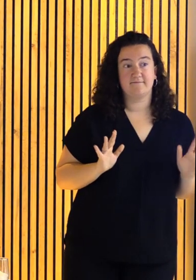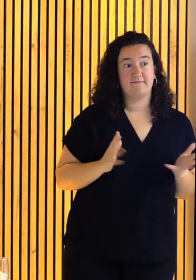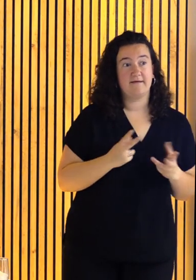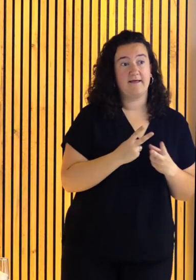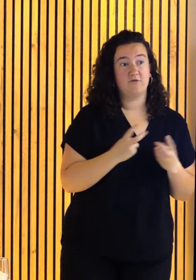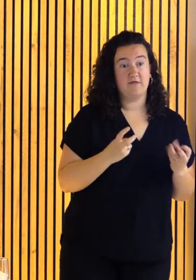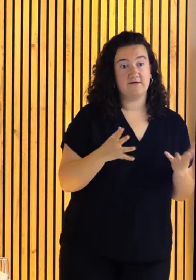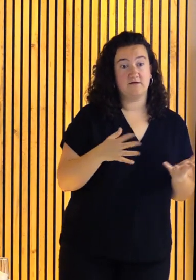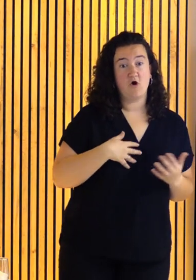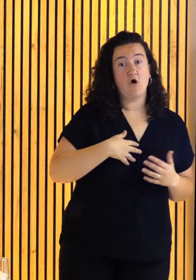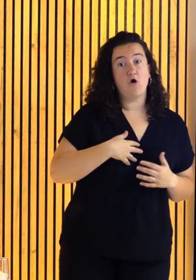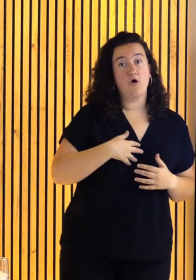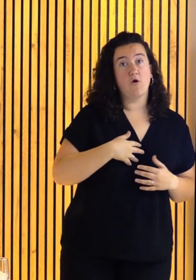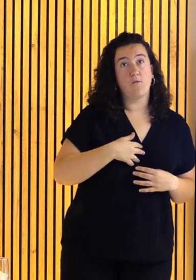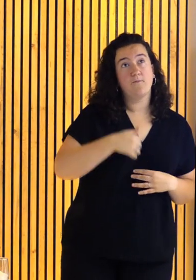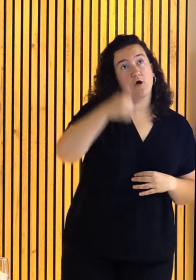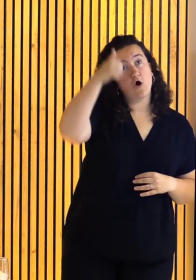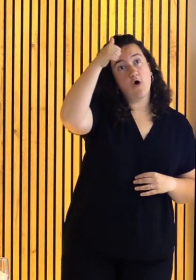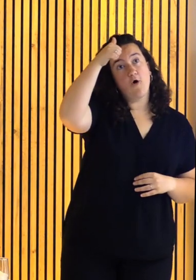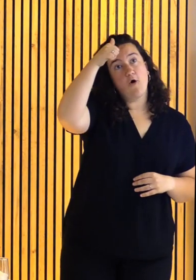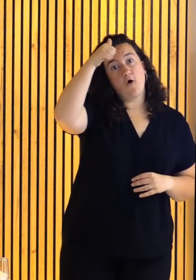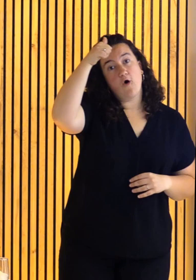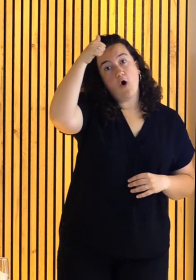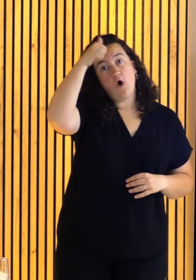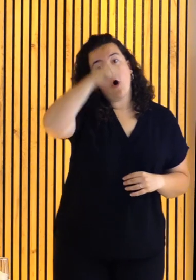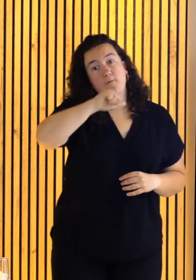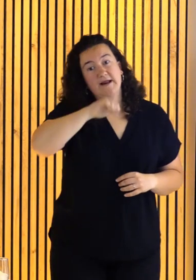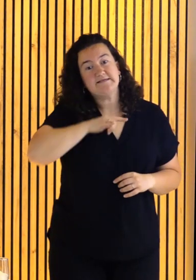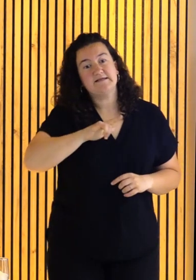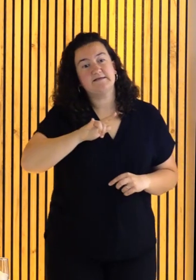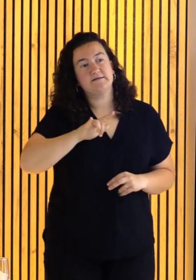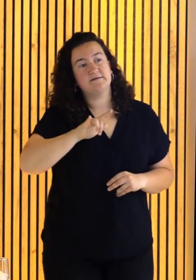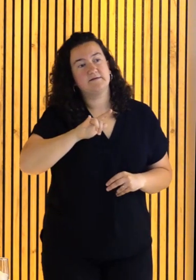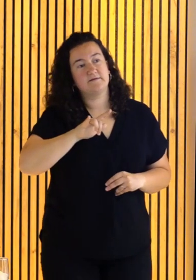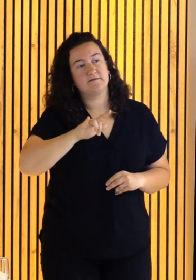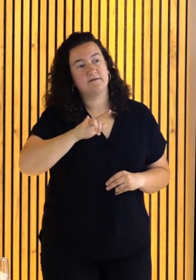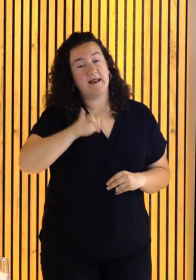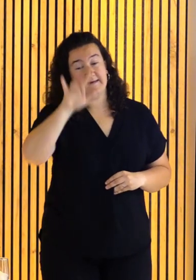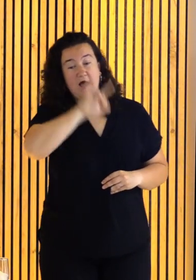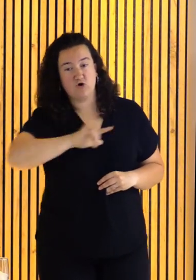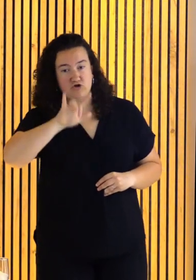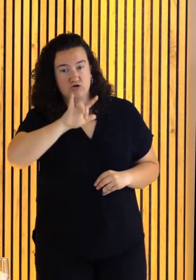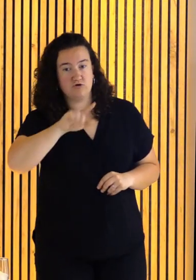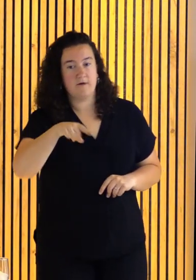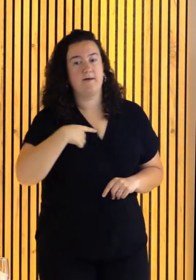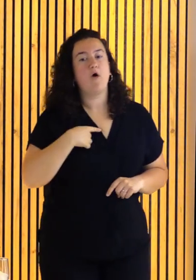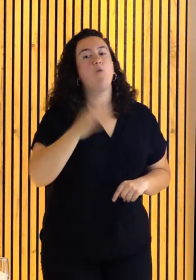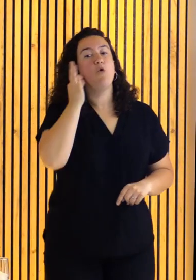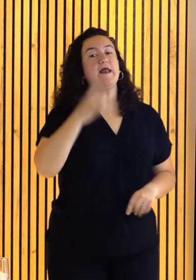gizonezko beltzek emakumezko zurien rolak edo ez lehitzen zizkieten emakume beltzei ere. Ez? Nahiz eta